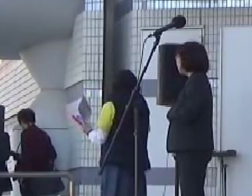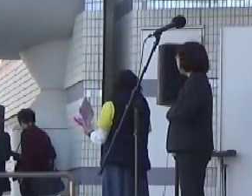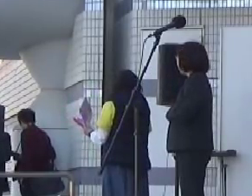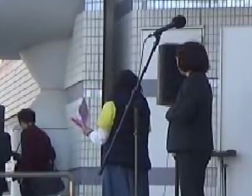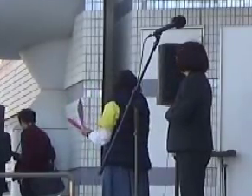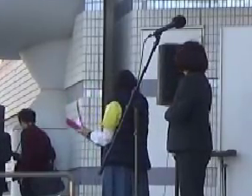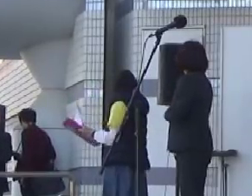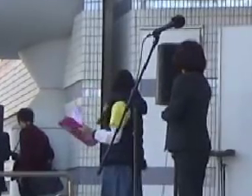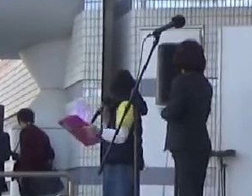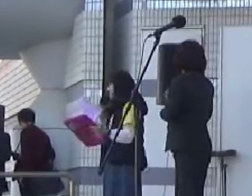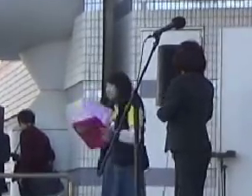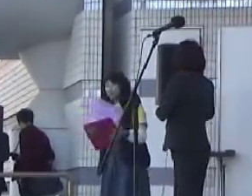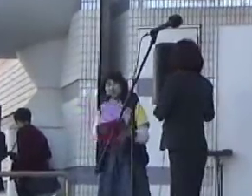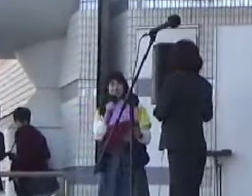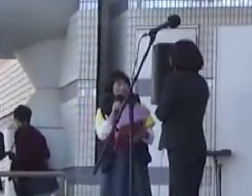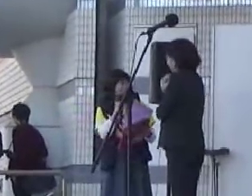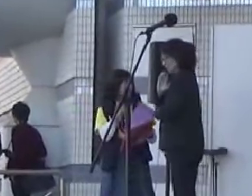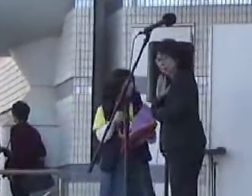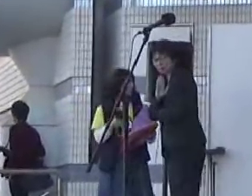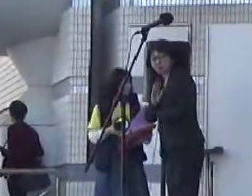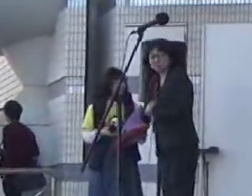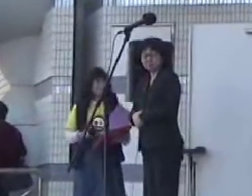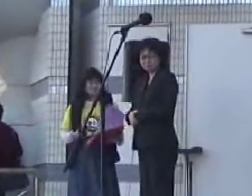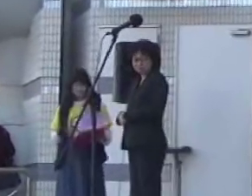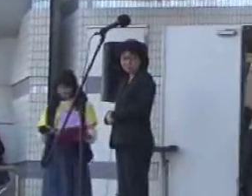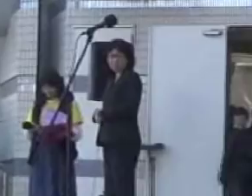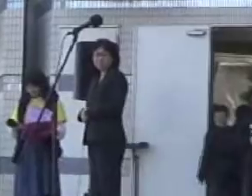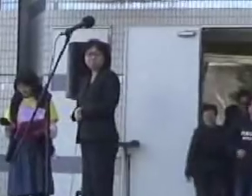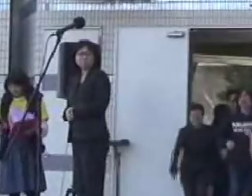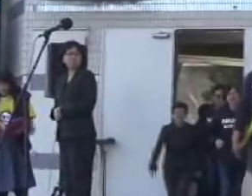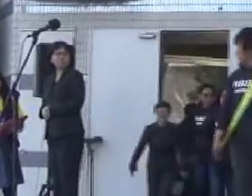して武田陽介さんお願いします。